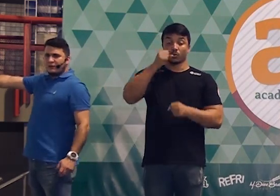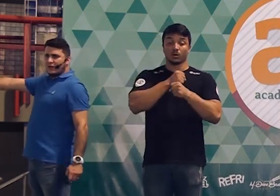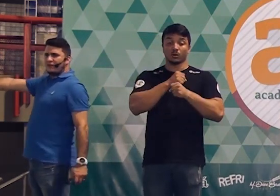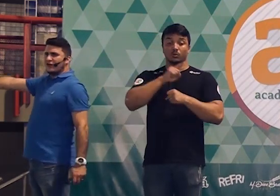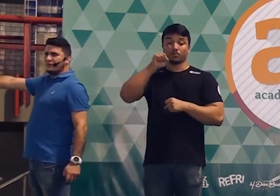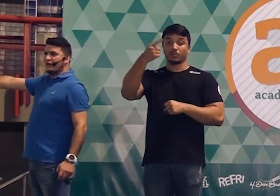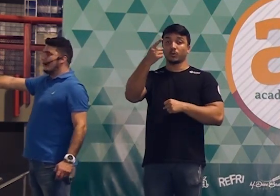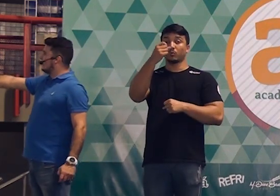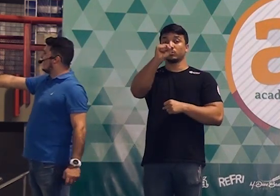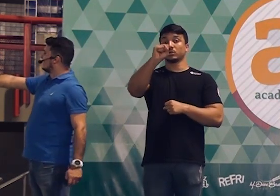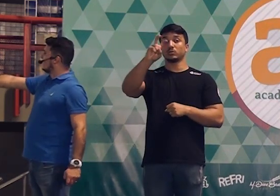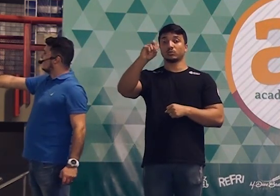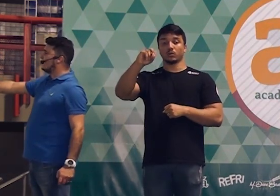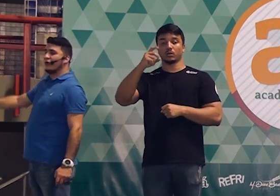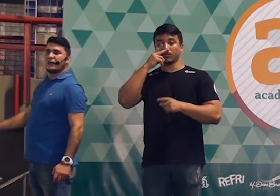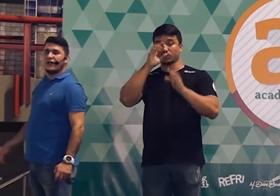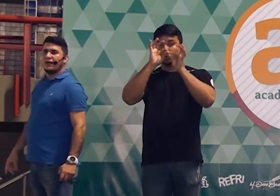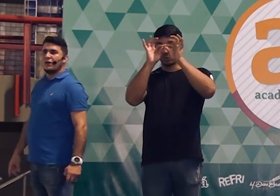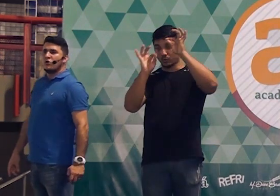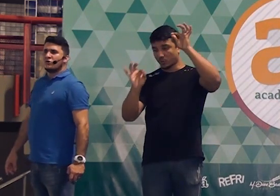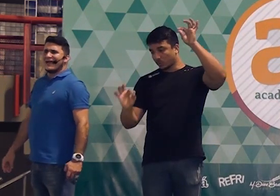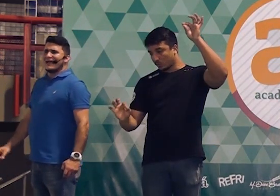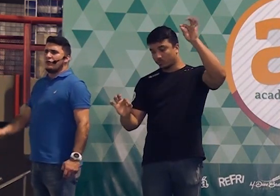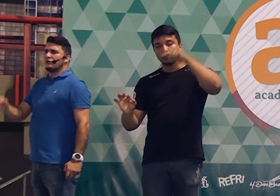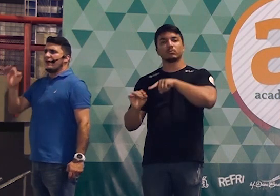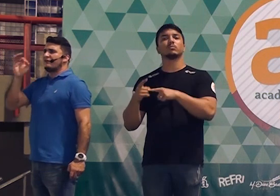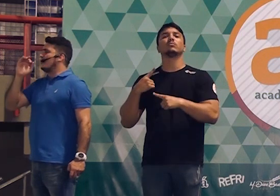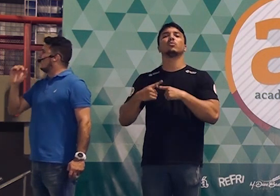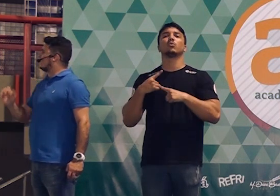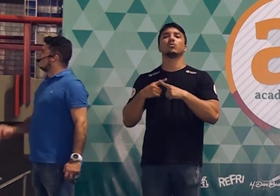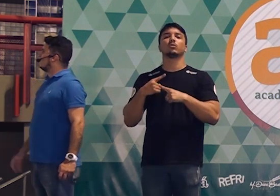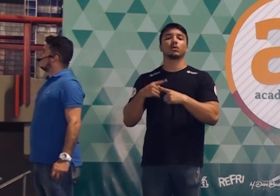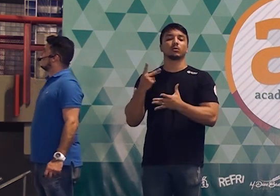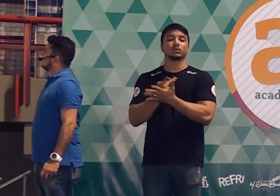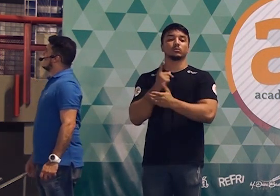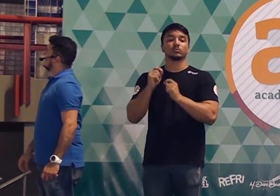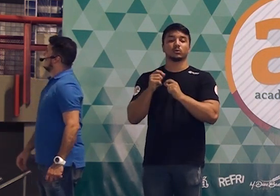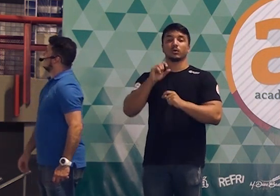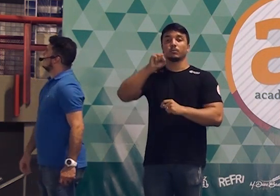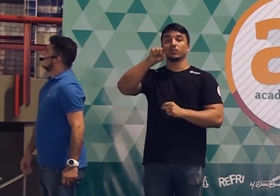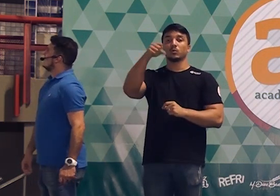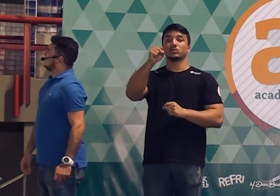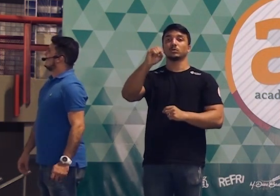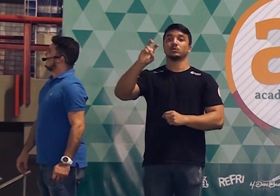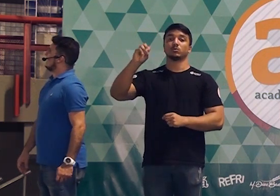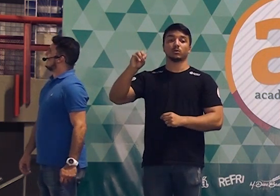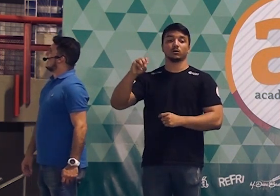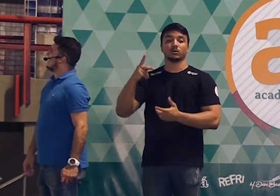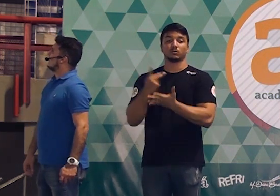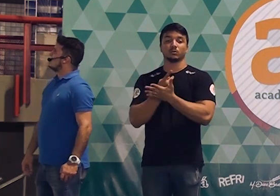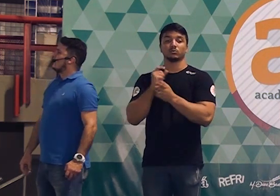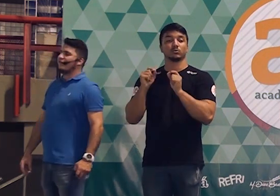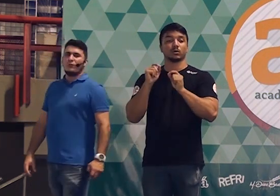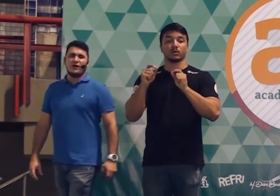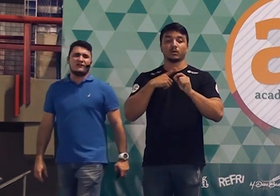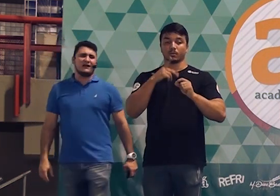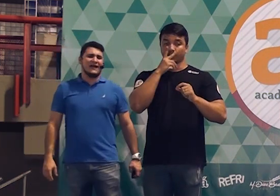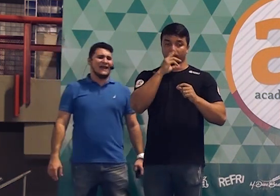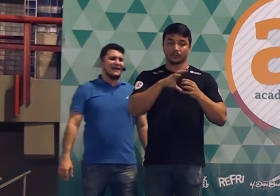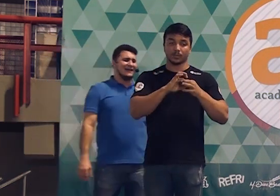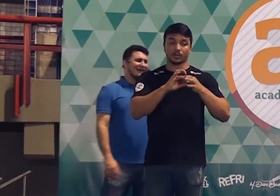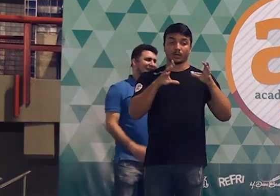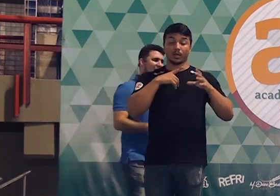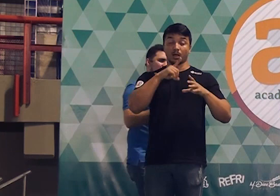1850, ele vai diminuir bastante. Por quê? O que é que acontece em 1850 no Brasil? Você vai ter a